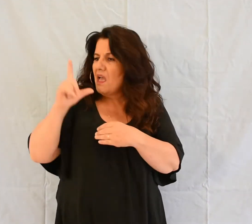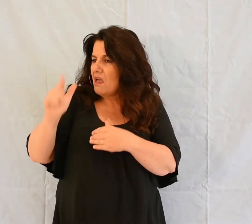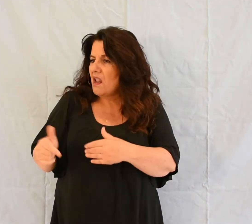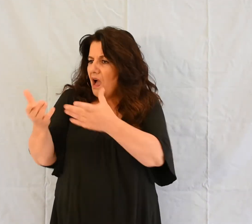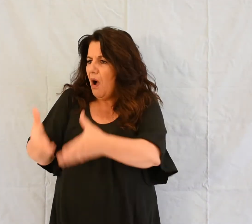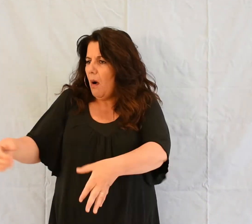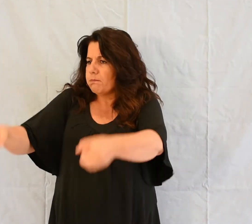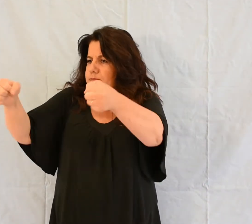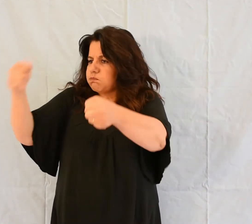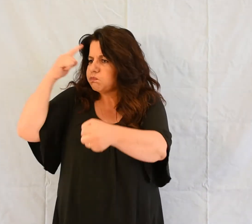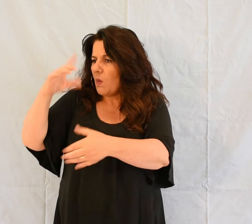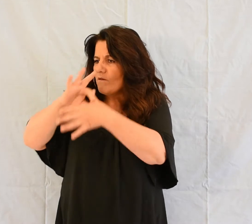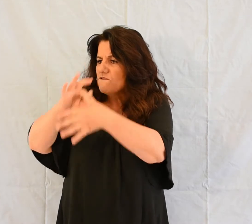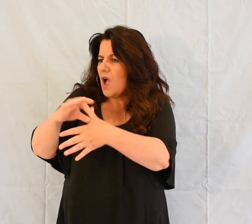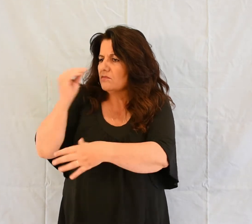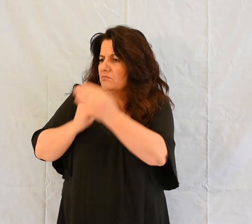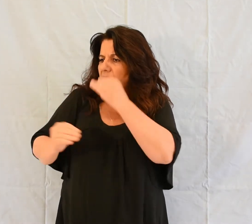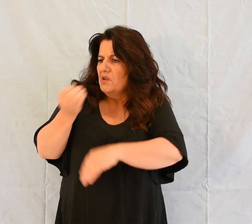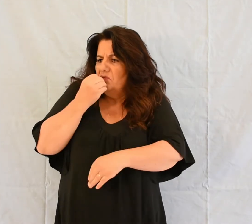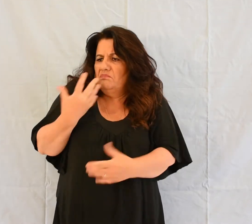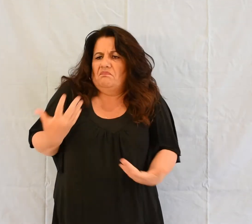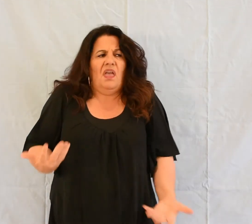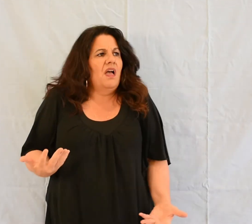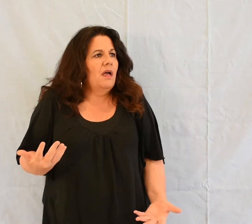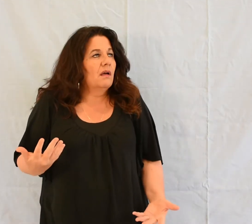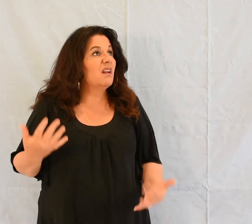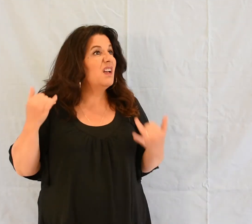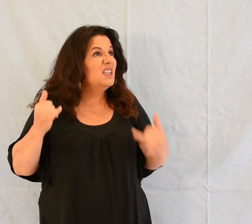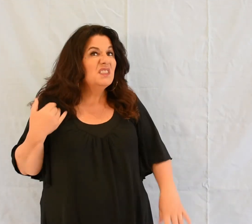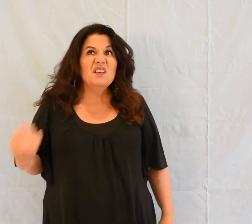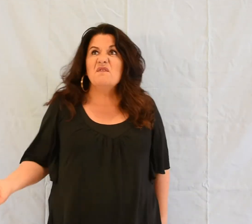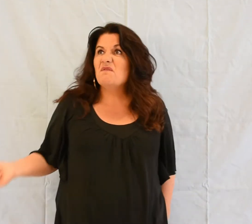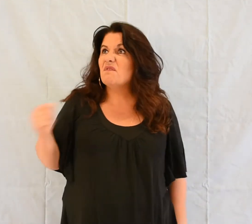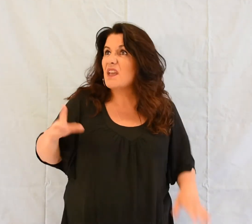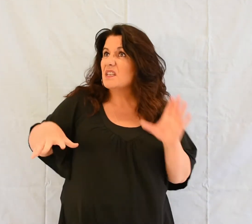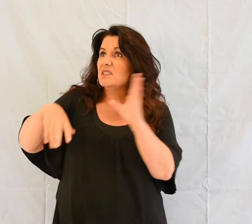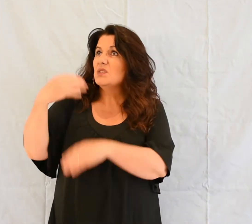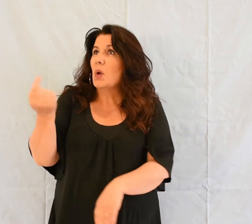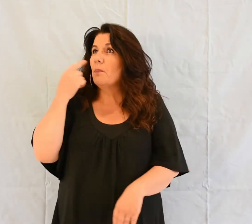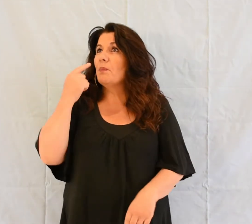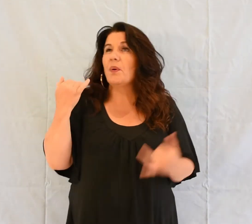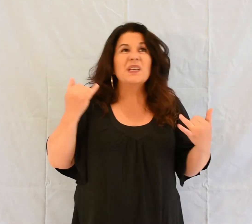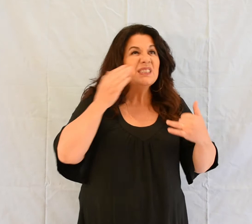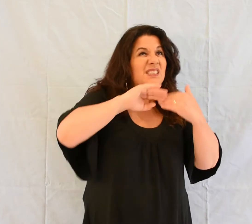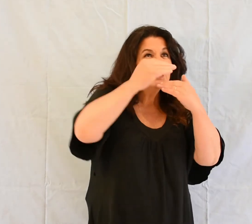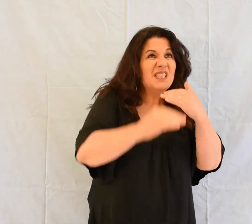Vous nous avez fait sortir dans ce désert pour faire mourir de faim tout ce peuple assemblé. »